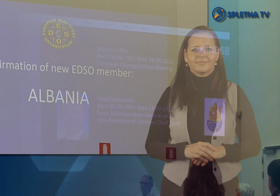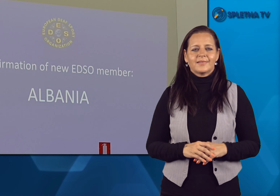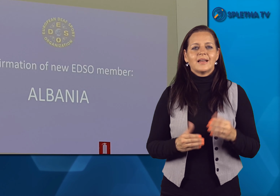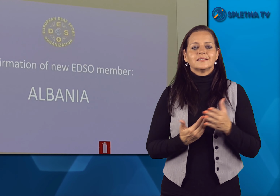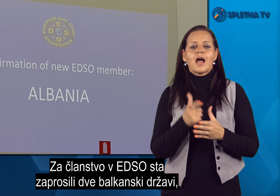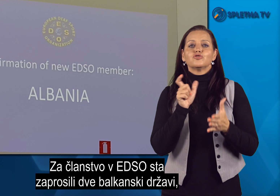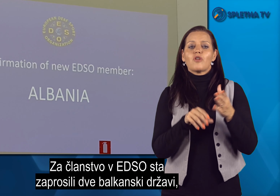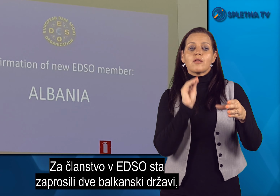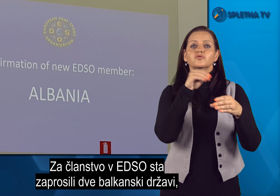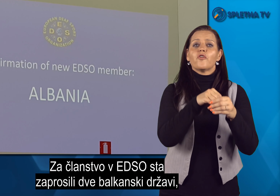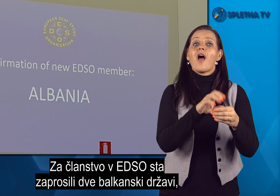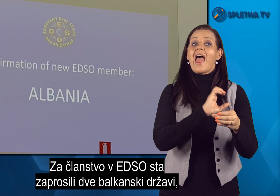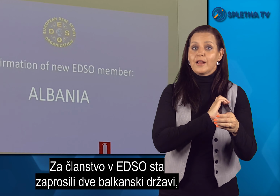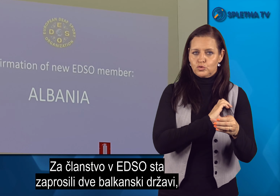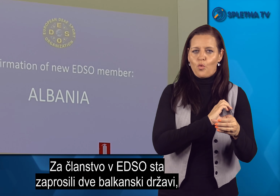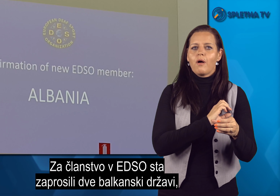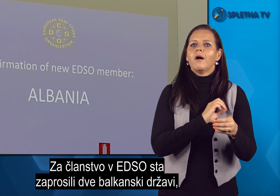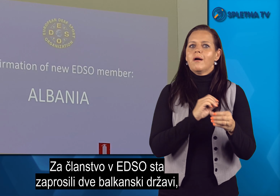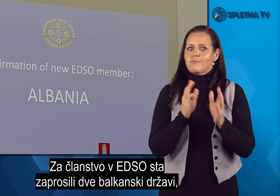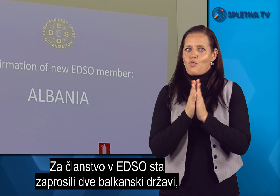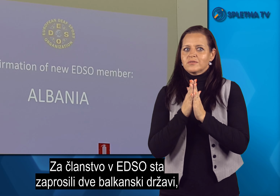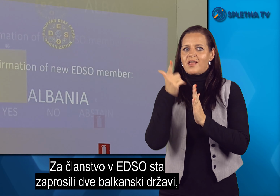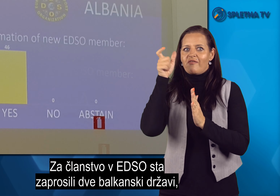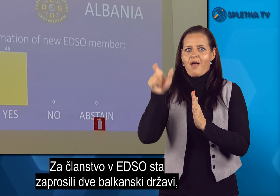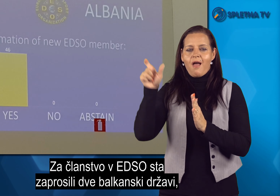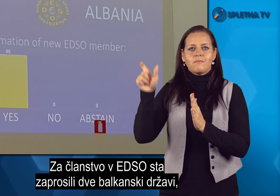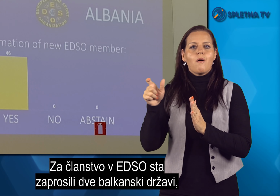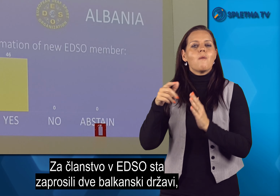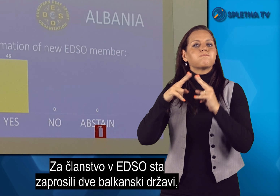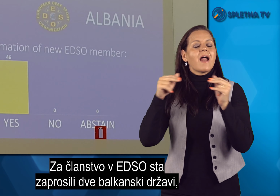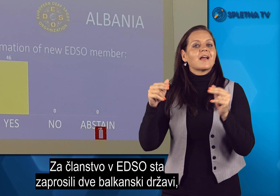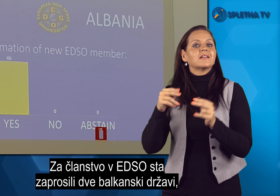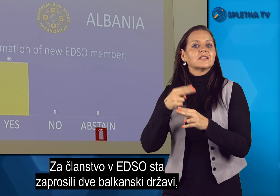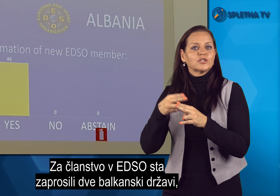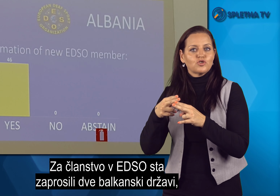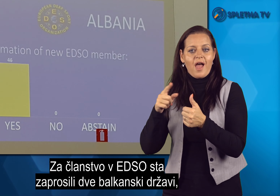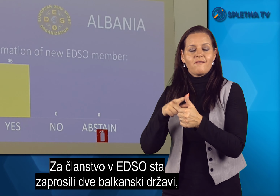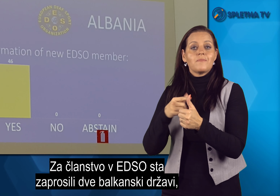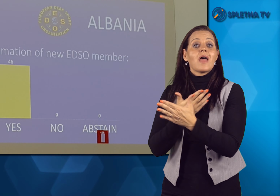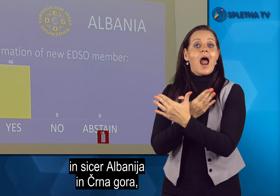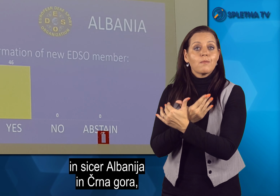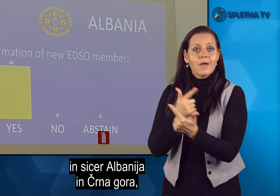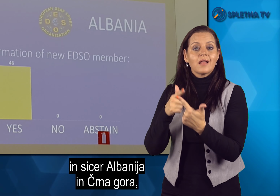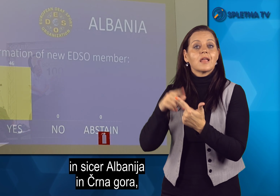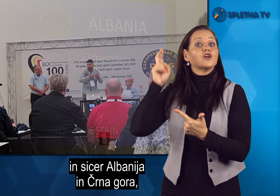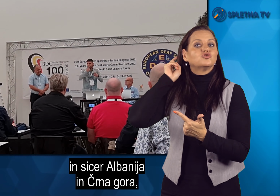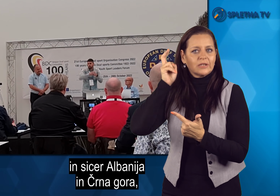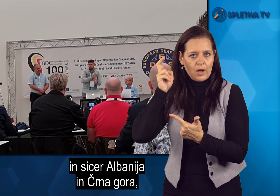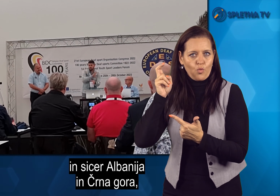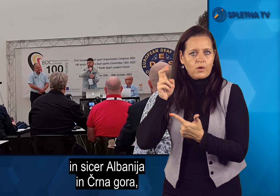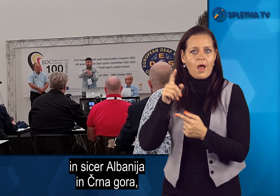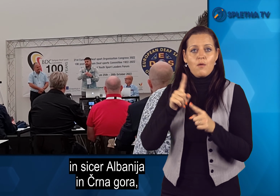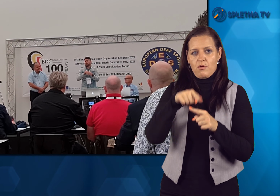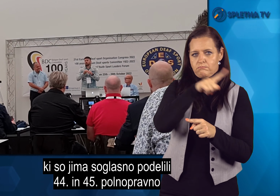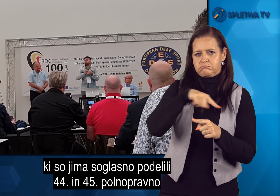Za članstvo v EDSO sta zaprosili dve balkanski državi in sicer Albanija